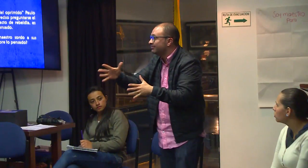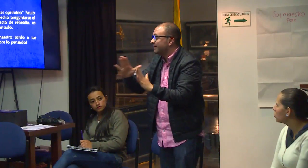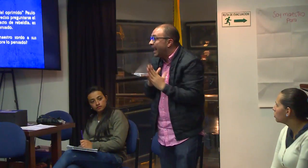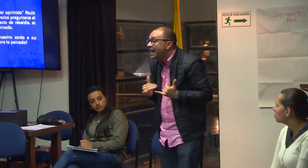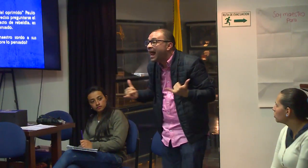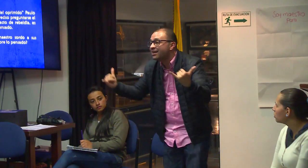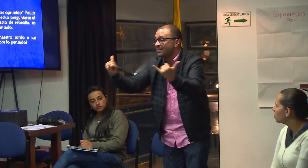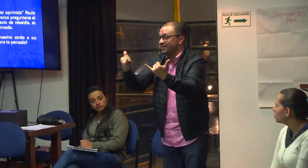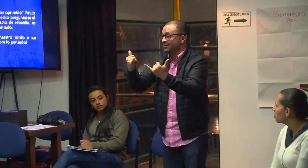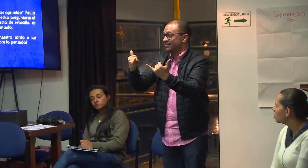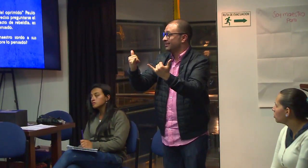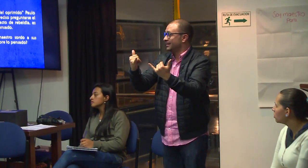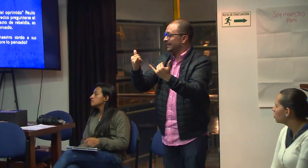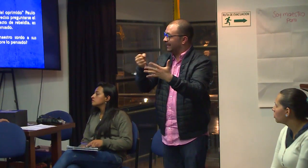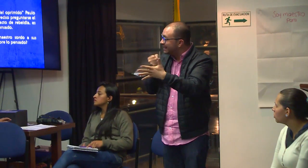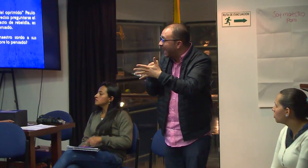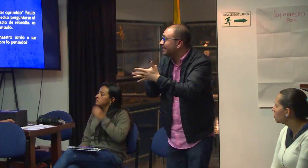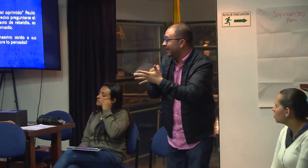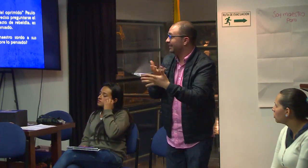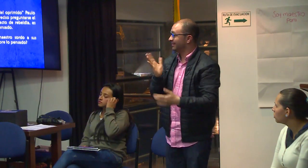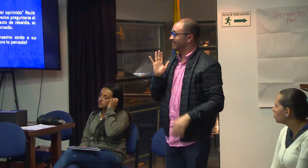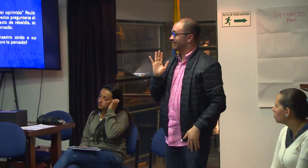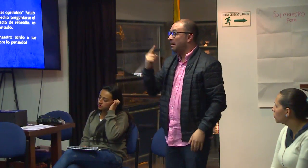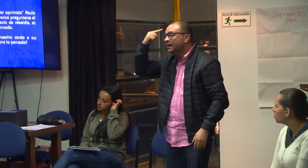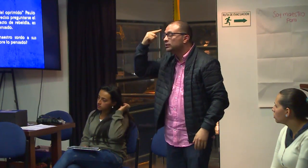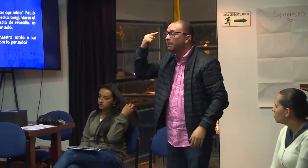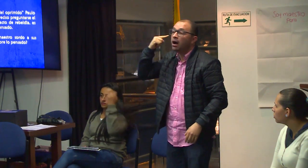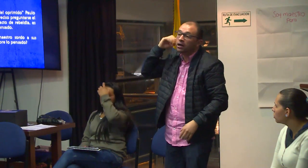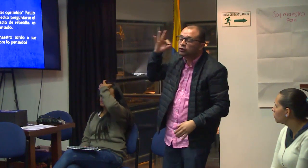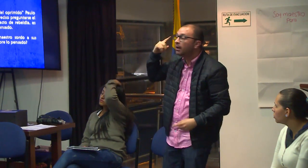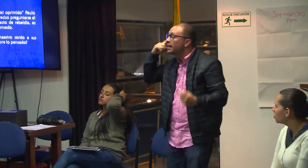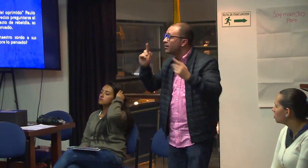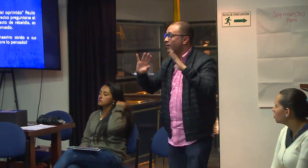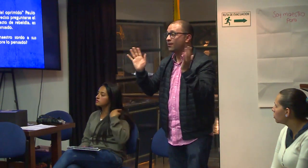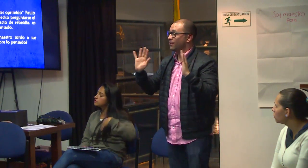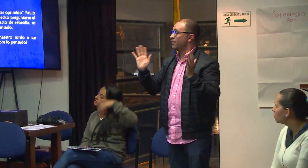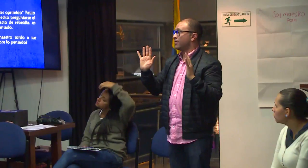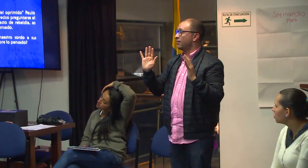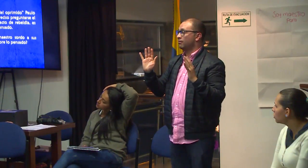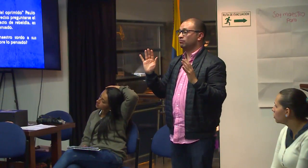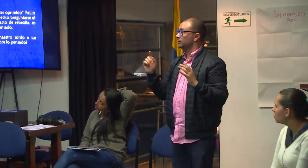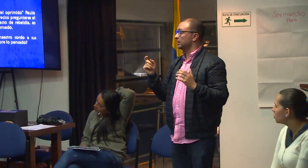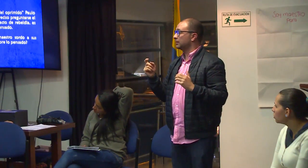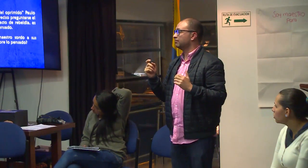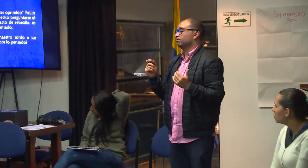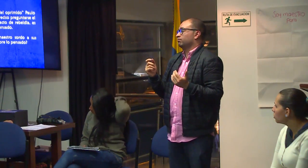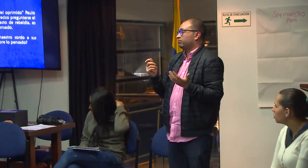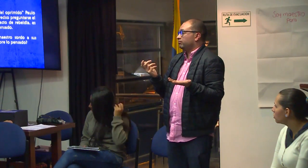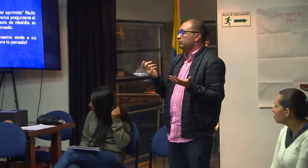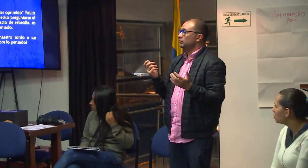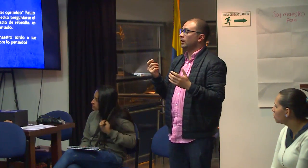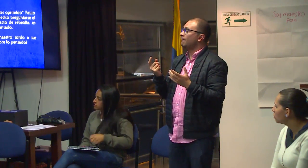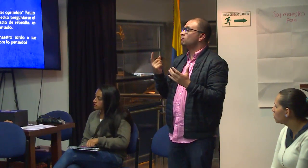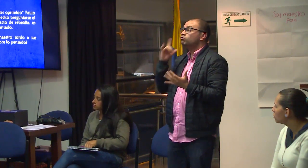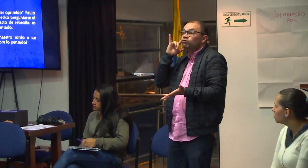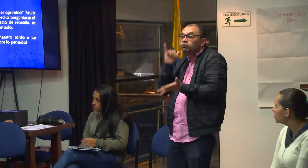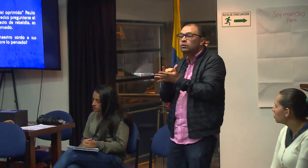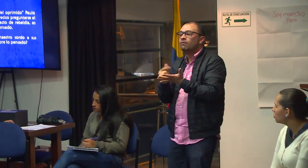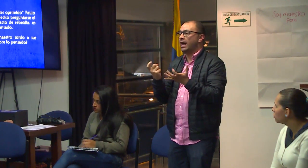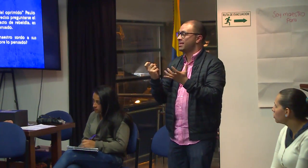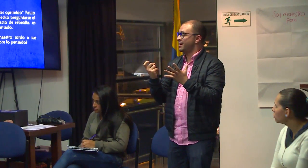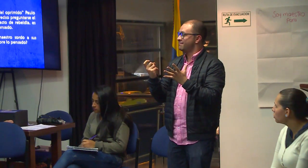lo importante sería es cómo sería esa educación, pensarnos en lo que es real, sin importar si es oyente